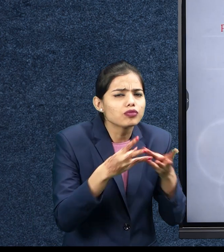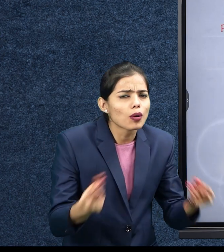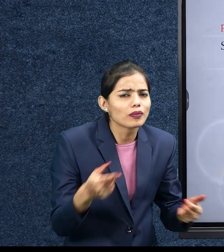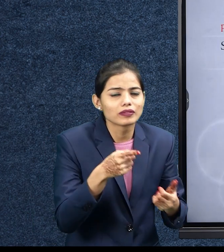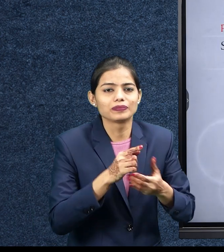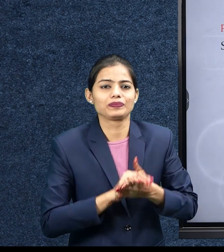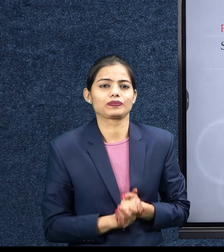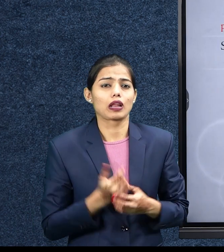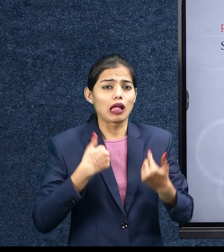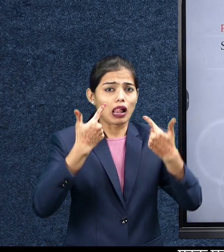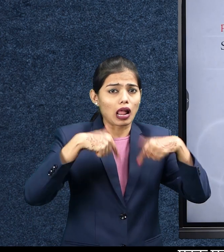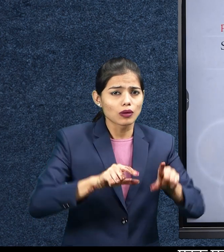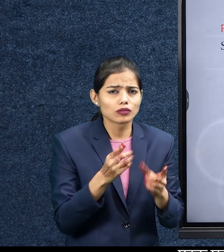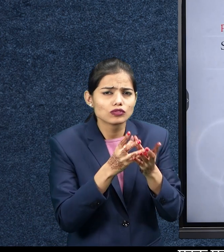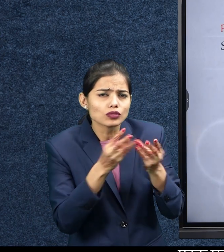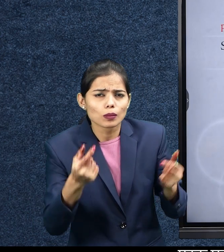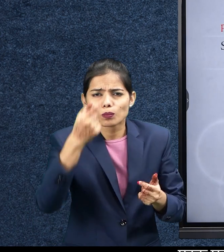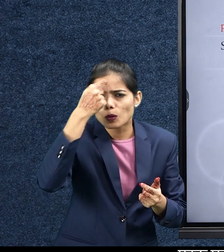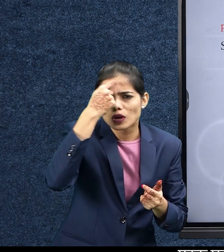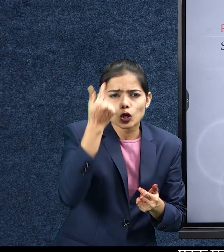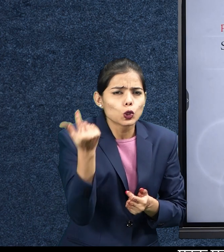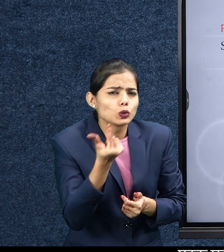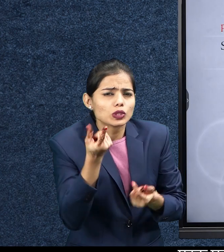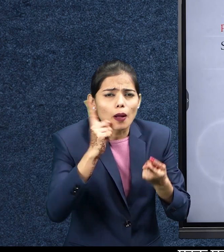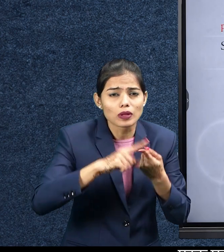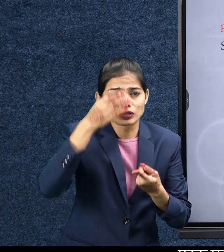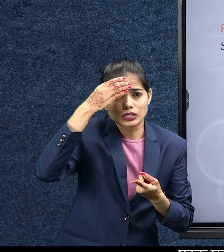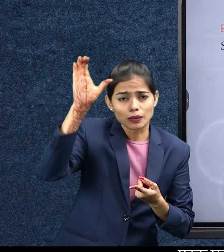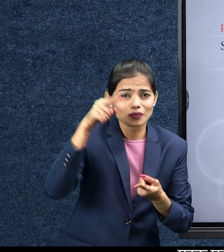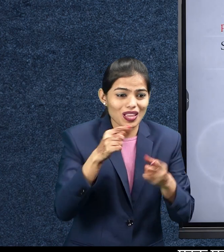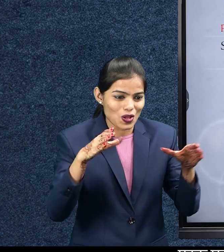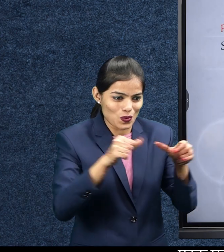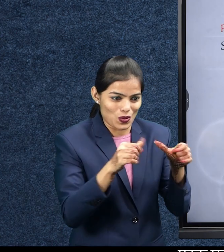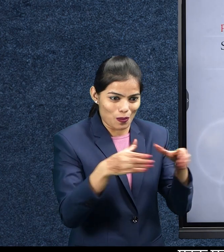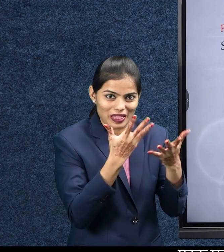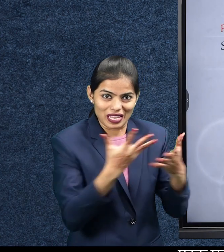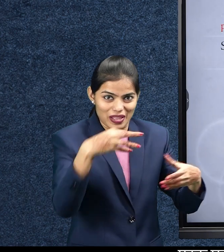उपाय. पूरक घटनांची संकल्पना वापरून ही समस्या सोडवू.